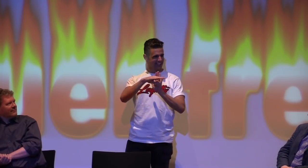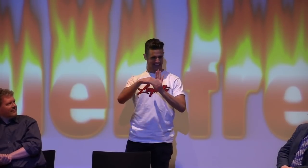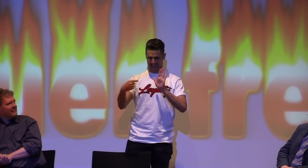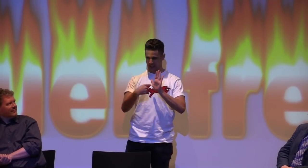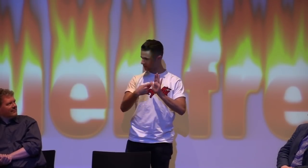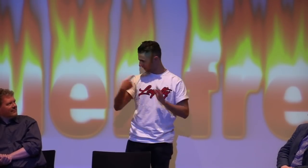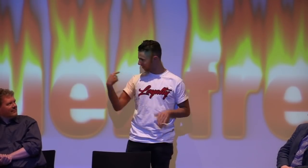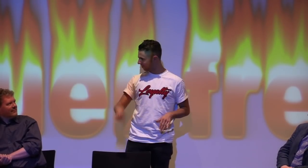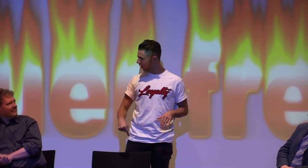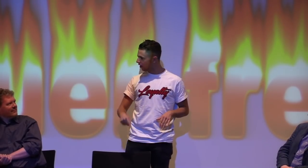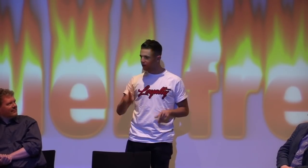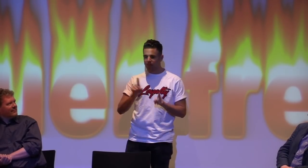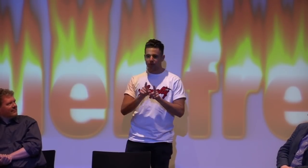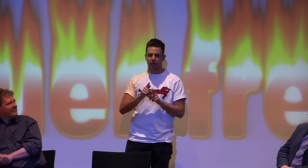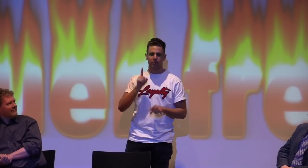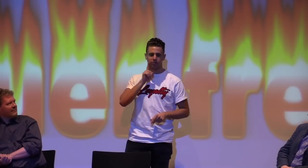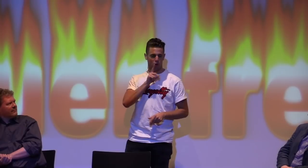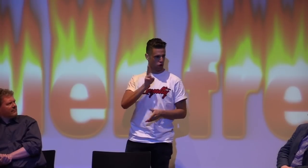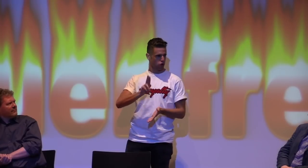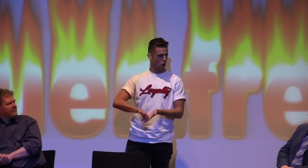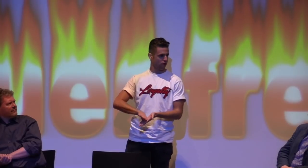eben zusammenarbeiten, um da weiterzukommen.